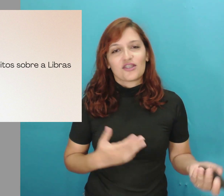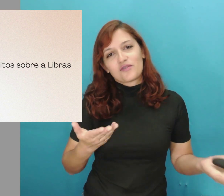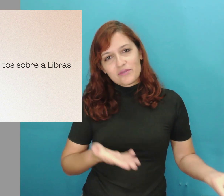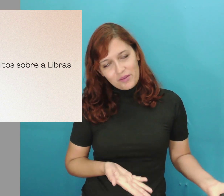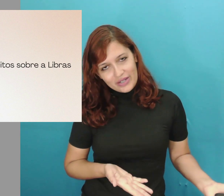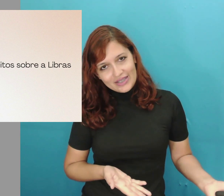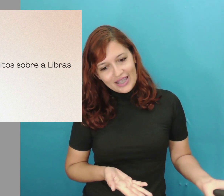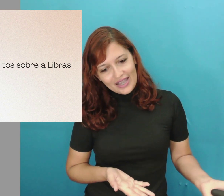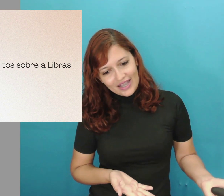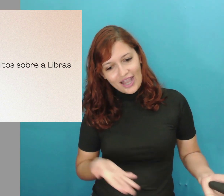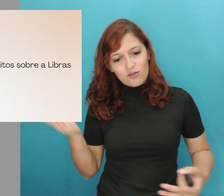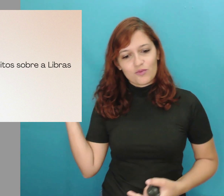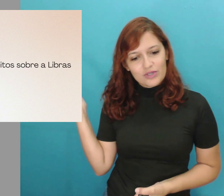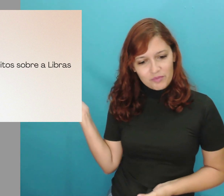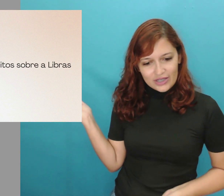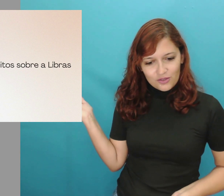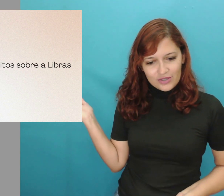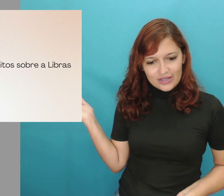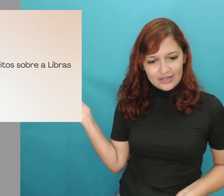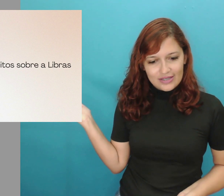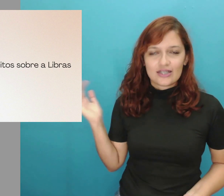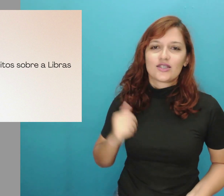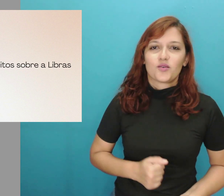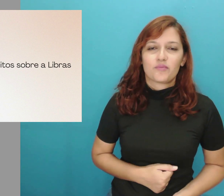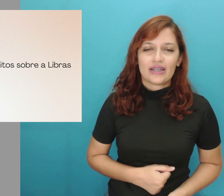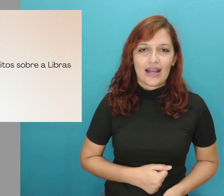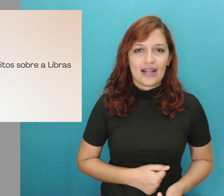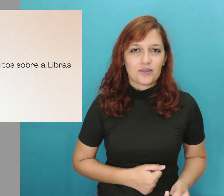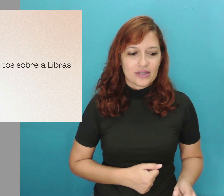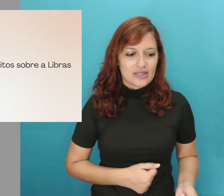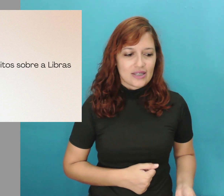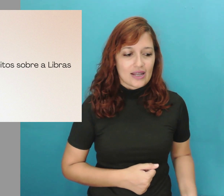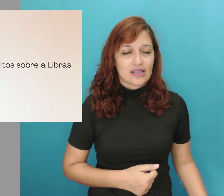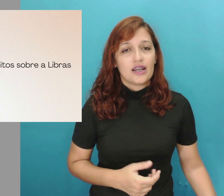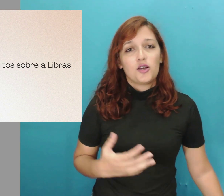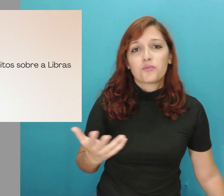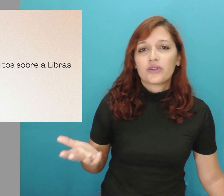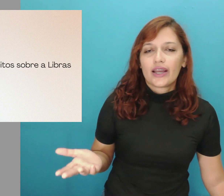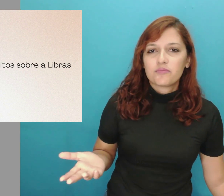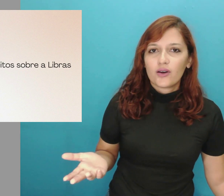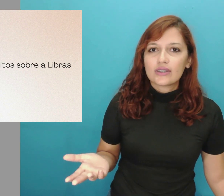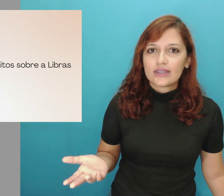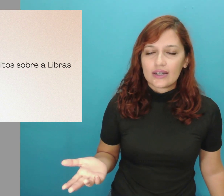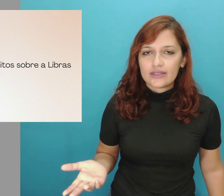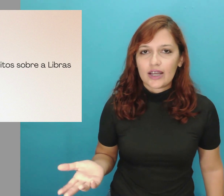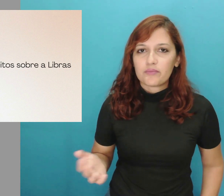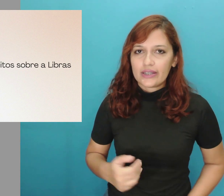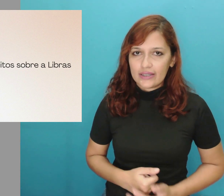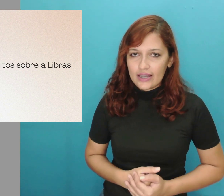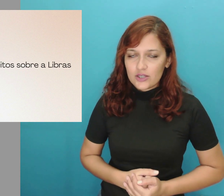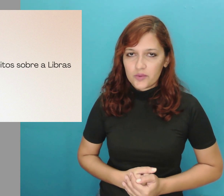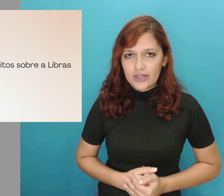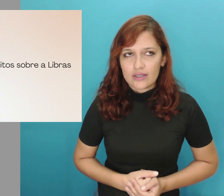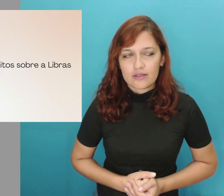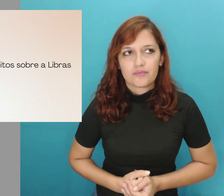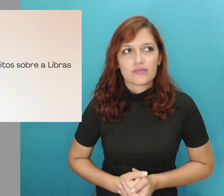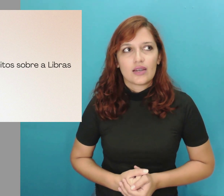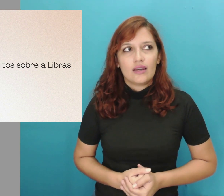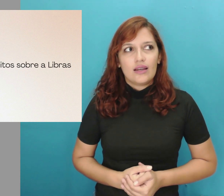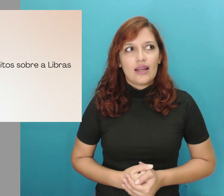vamos aprender alguns mitos sobre a língua de sinais. Por que é importante aprender sobre isso?